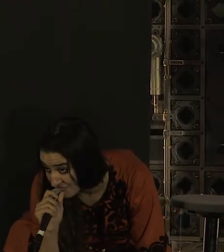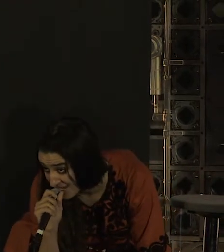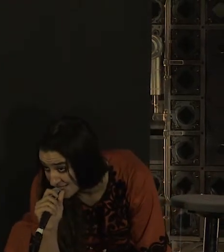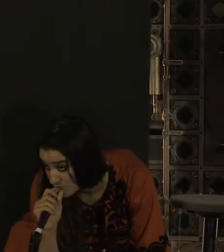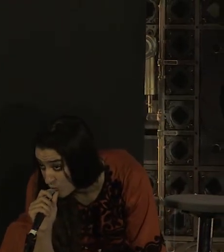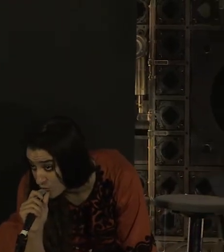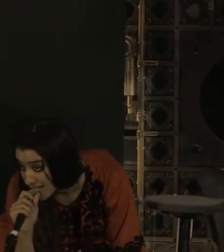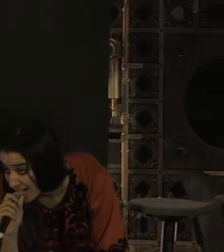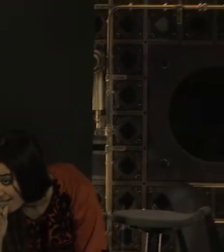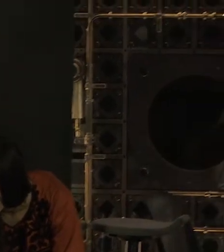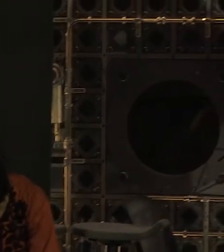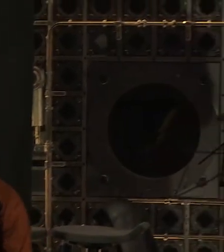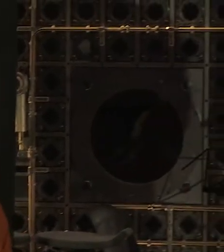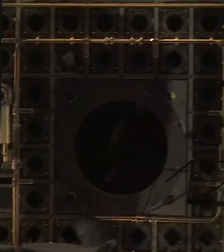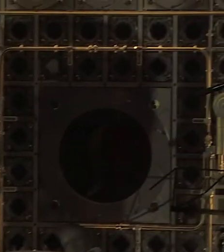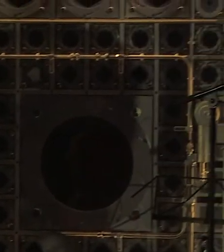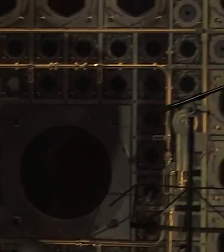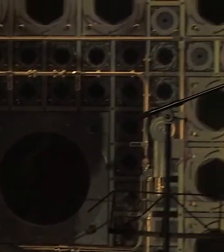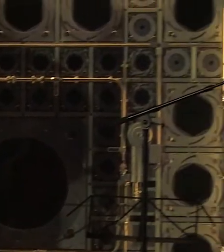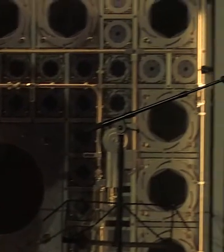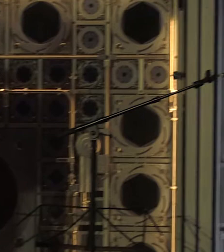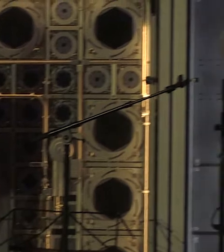ta première affaire, c'est le brouillard.